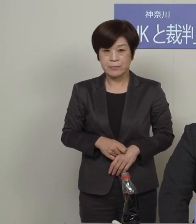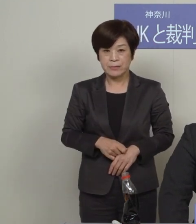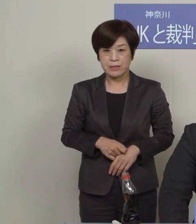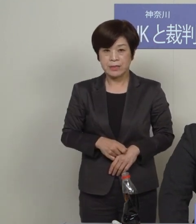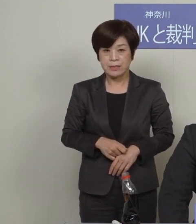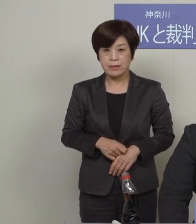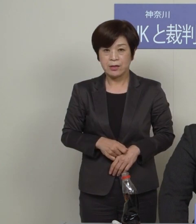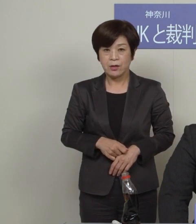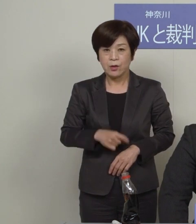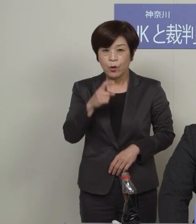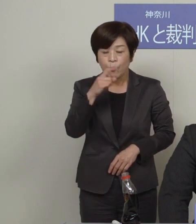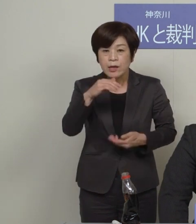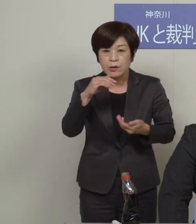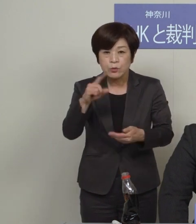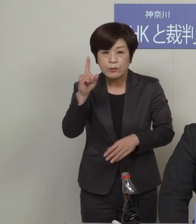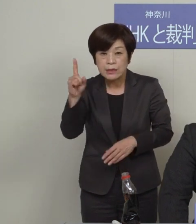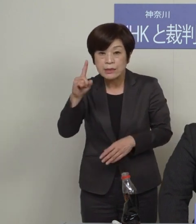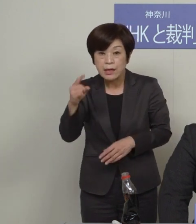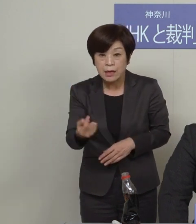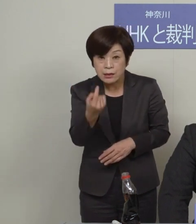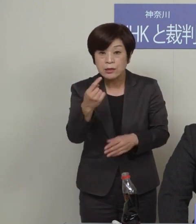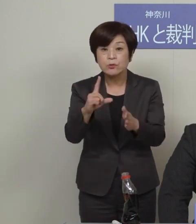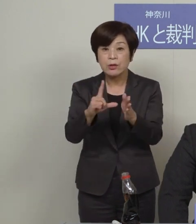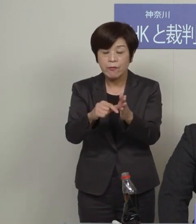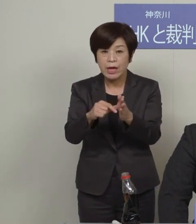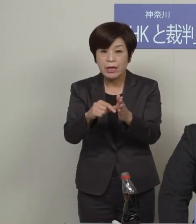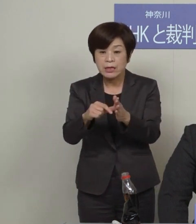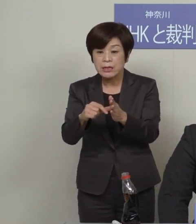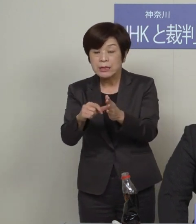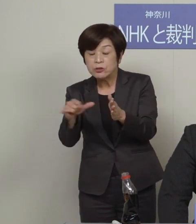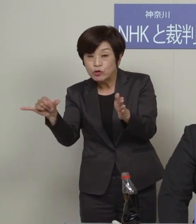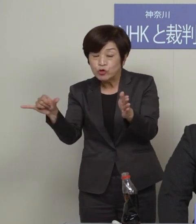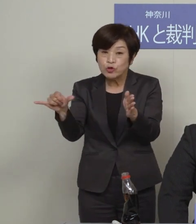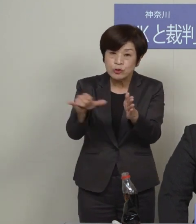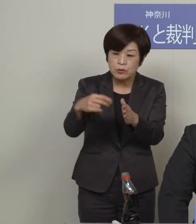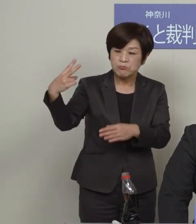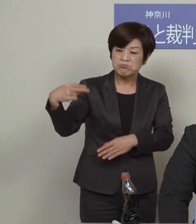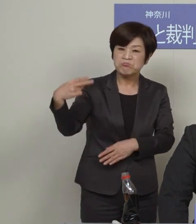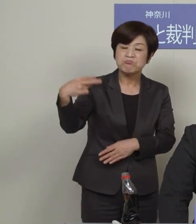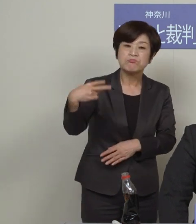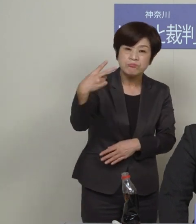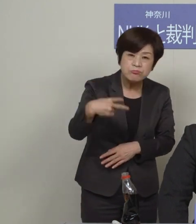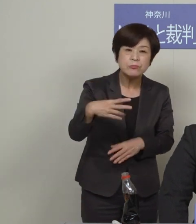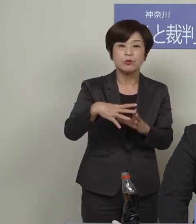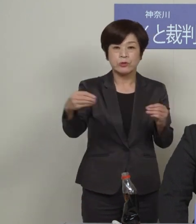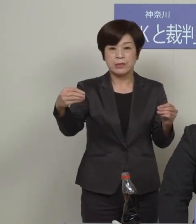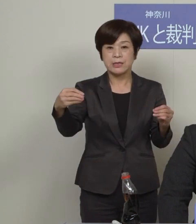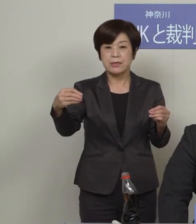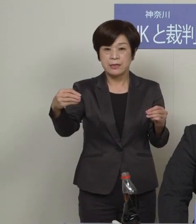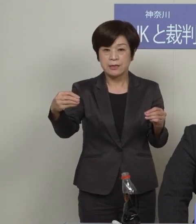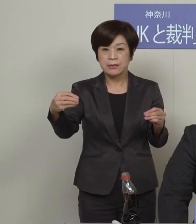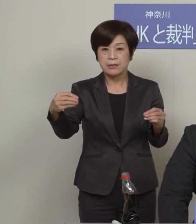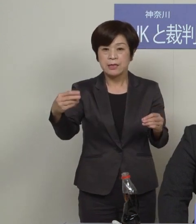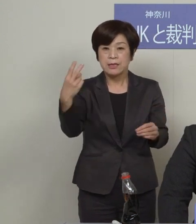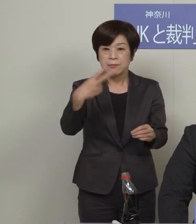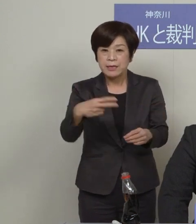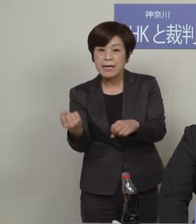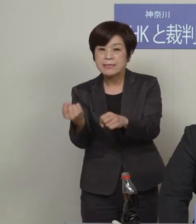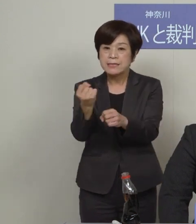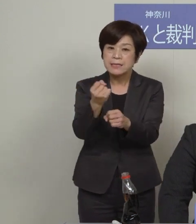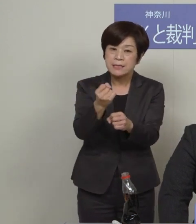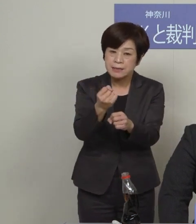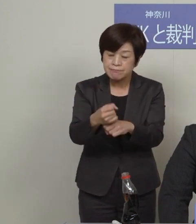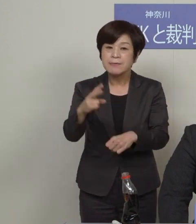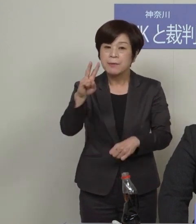ことをしたら一生叩かれる、一生ついて回る、そういう国、再チャレンジ、やり直しができる